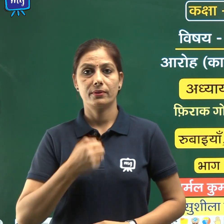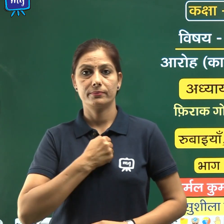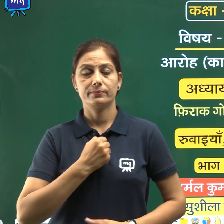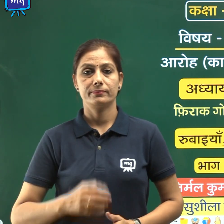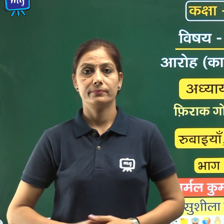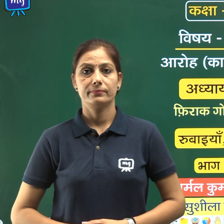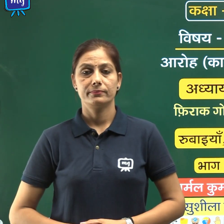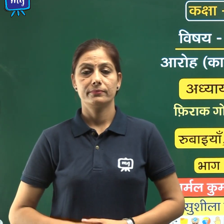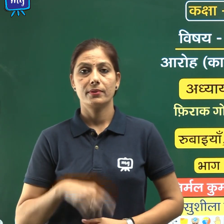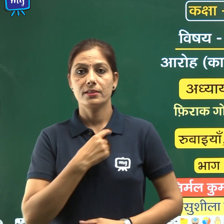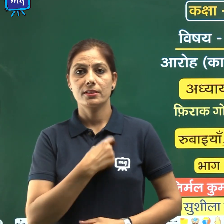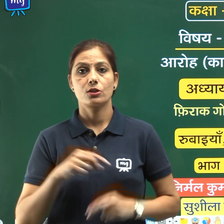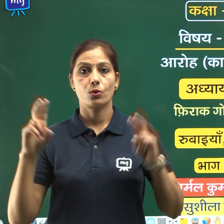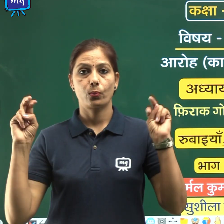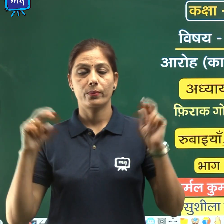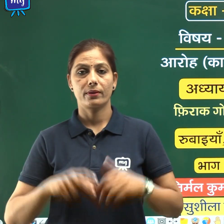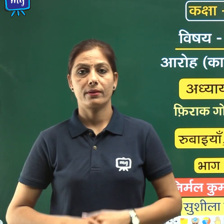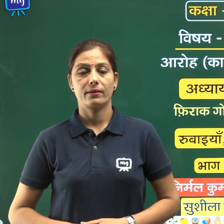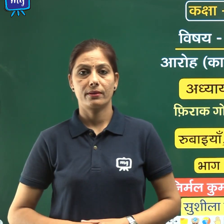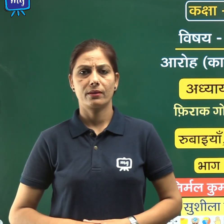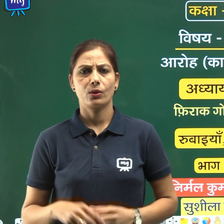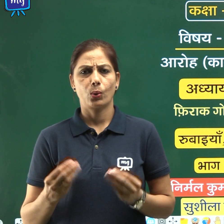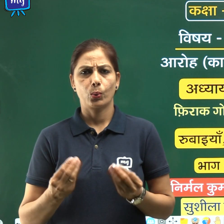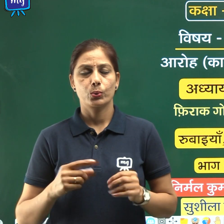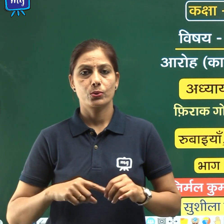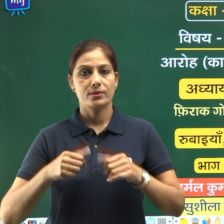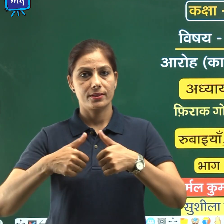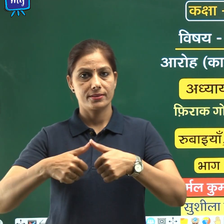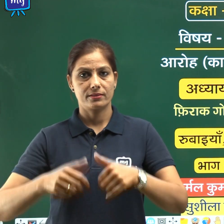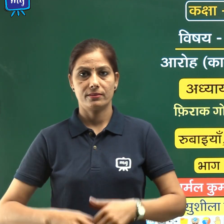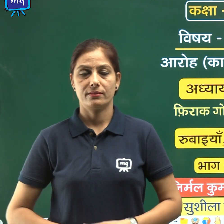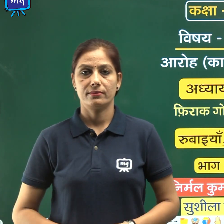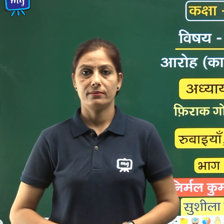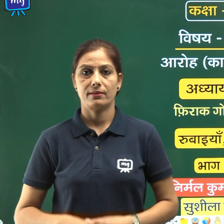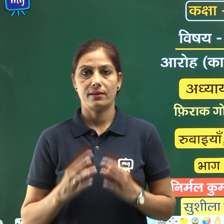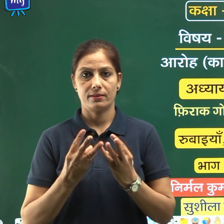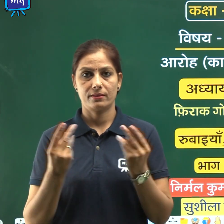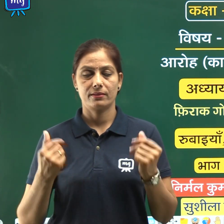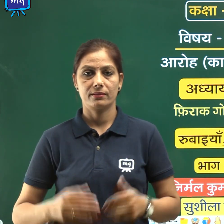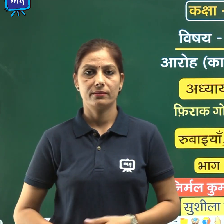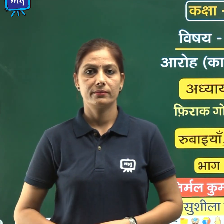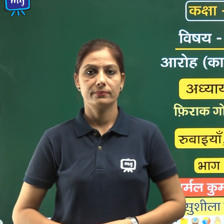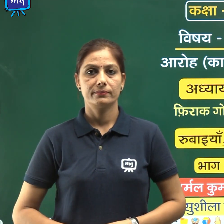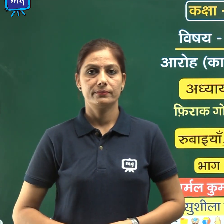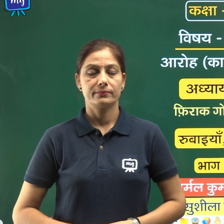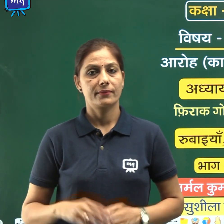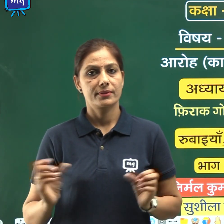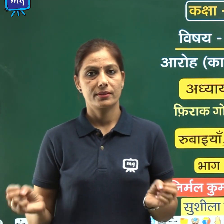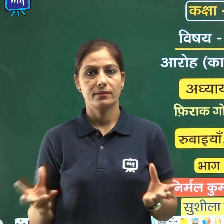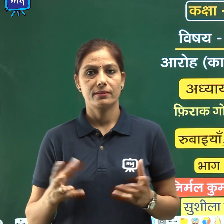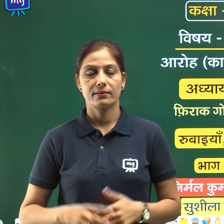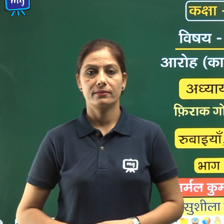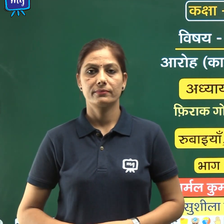हम इस अध्याय के कुछ प्रश्नोत्तर हल करेंगे। शुरू करें।